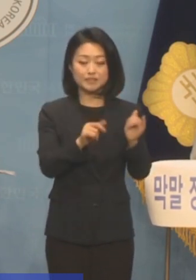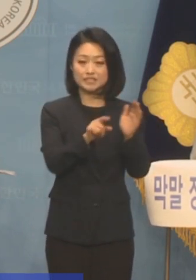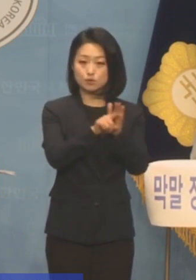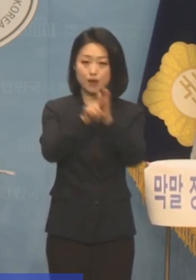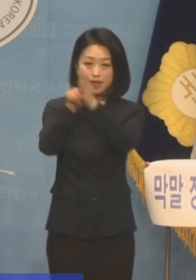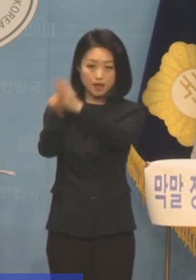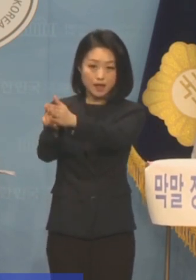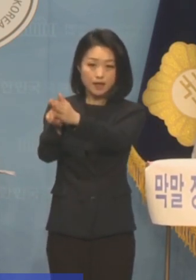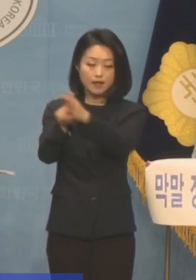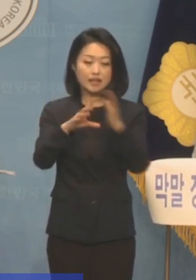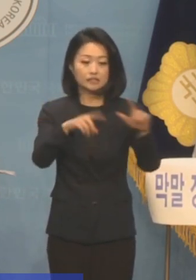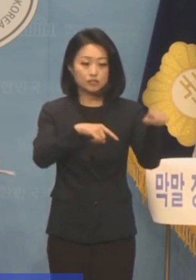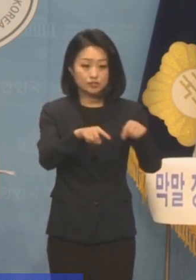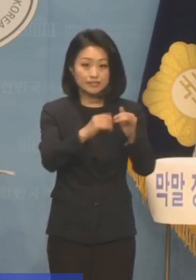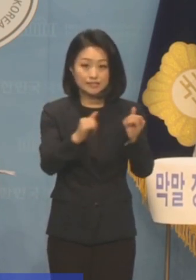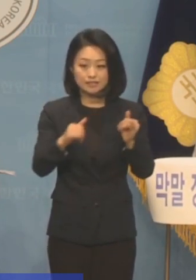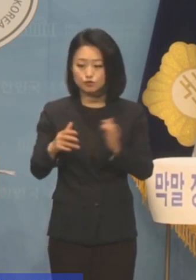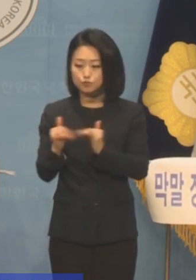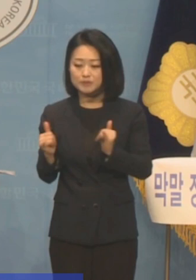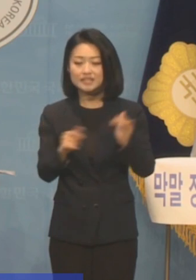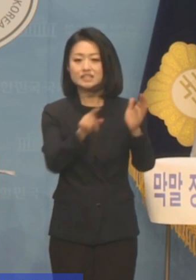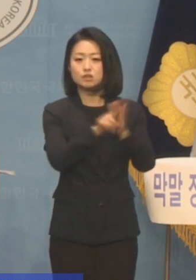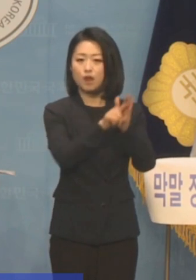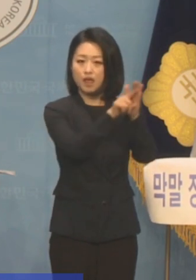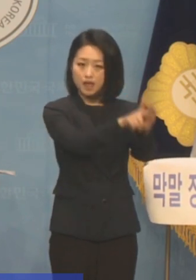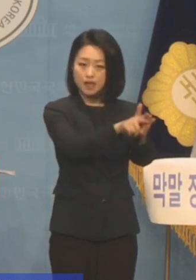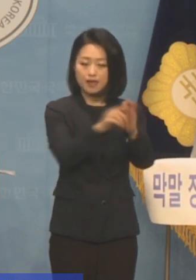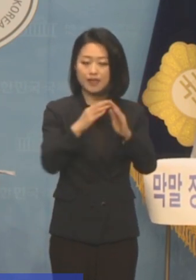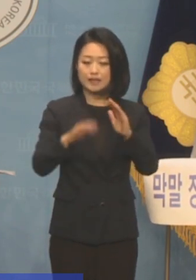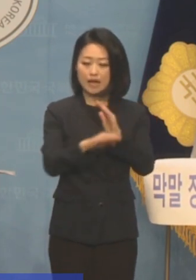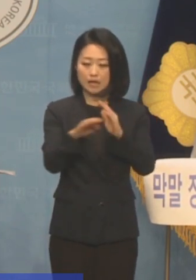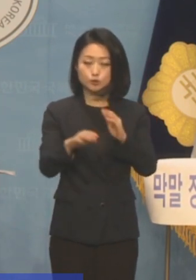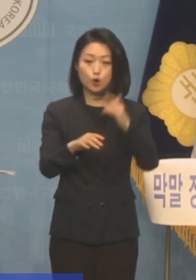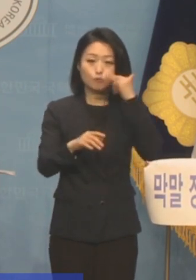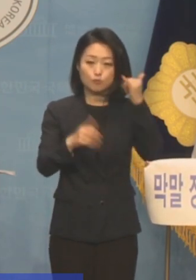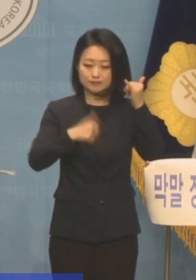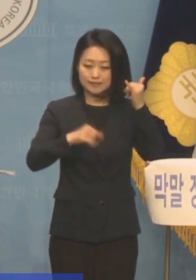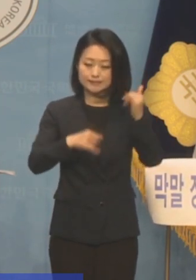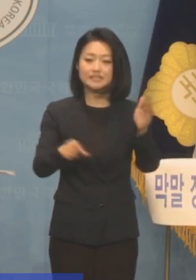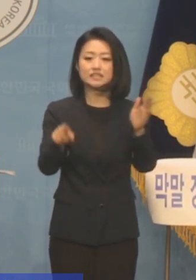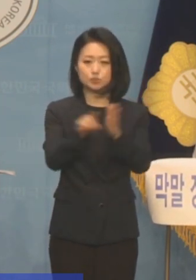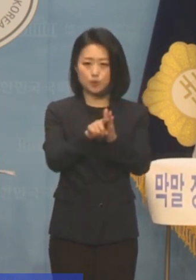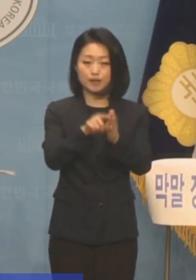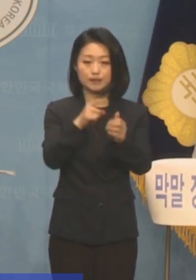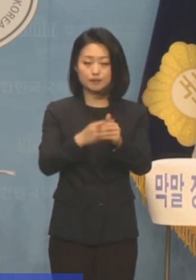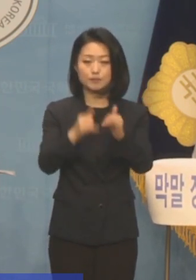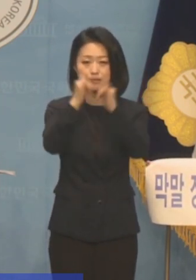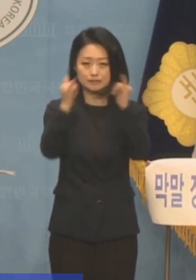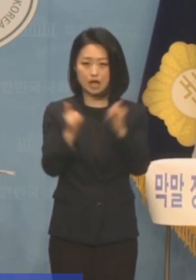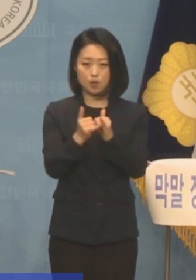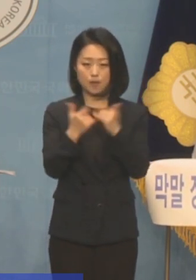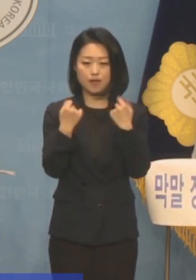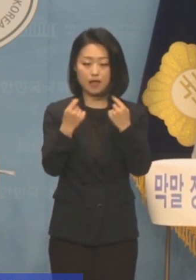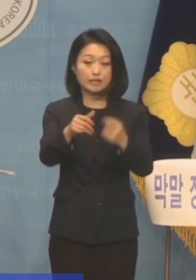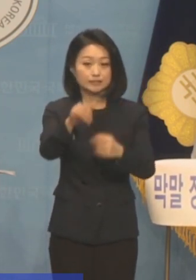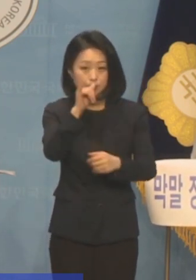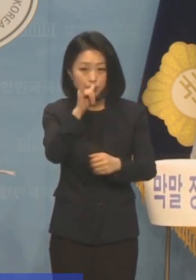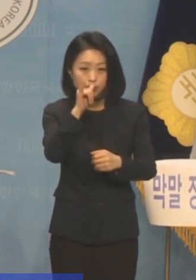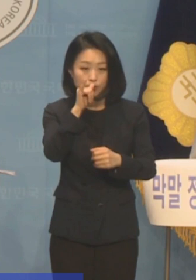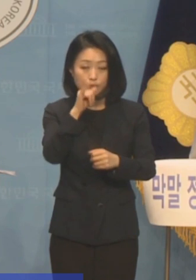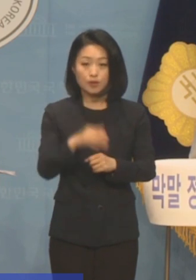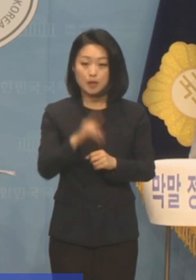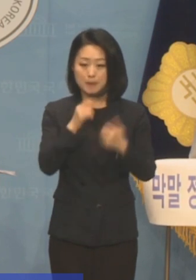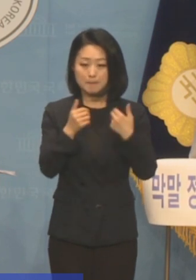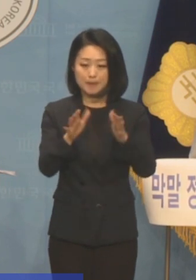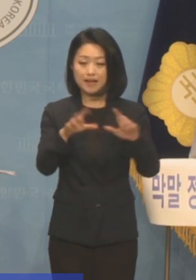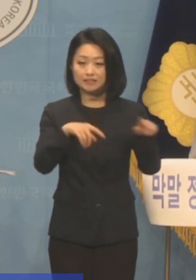리더에 대한 조직원들의 신뢰 그리고 가정에 있어서 부모와 자식간의 신뢰가 있기에 이사회가 명백을 이어가고 있는 것입니다